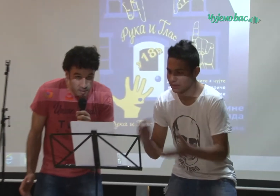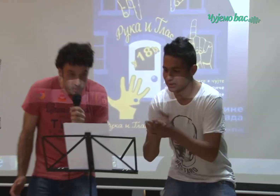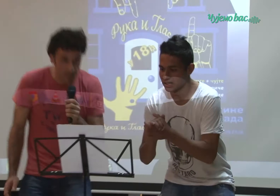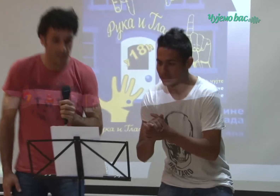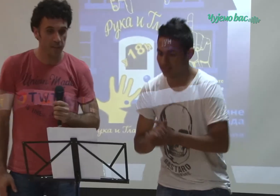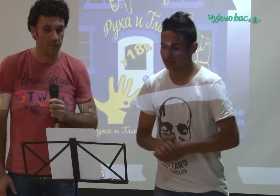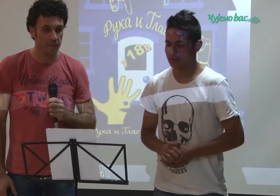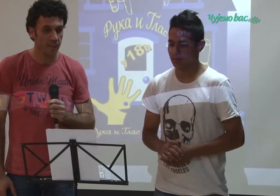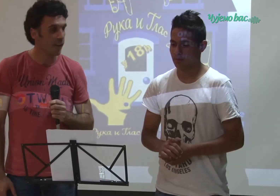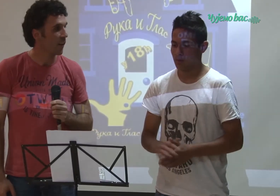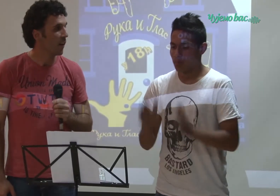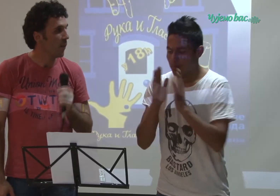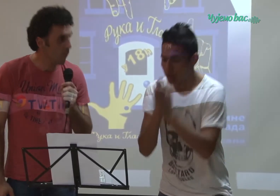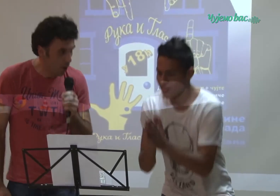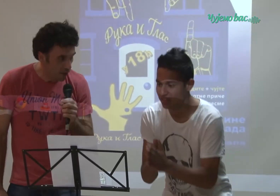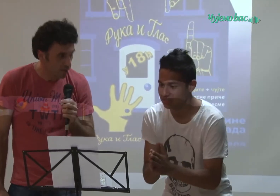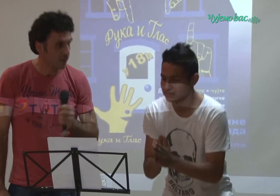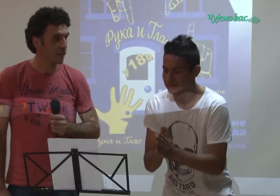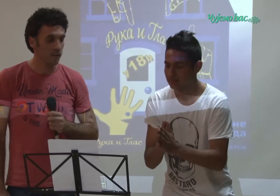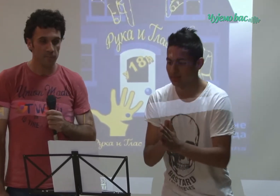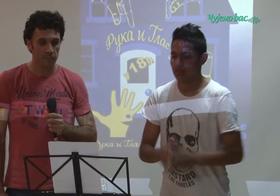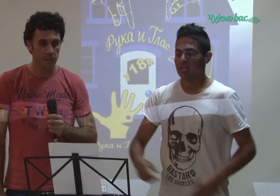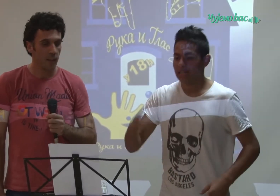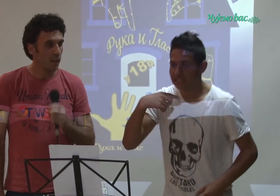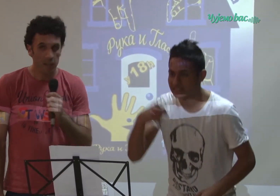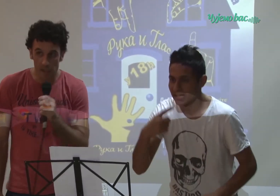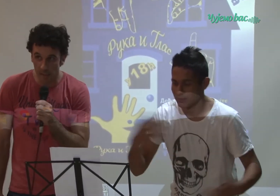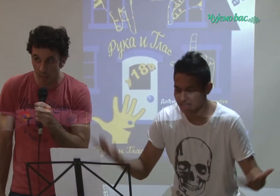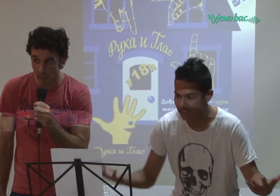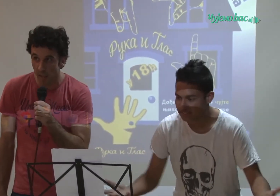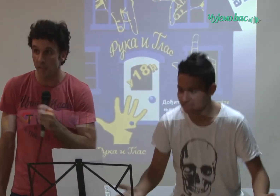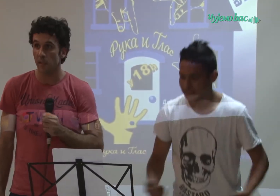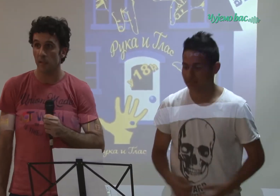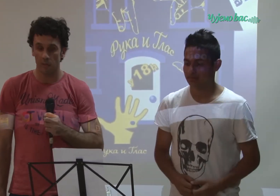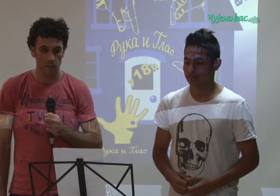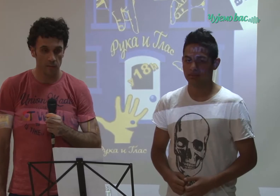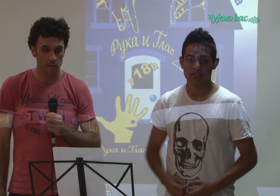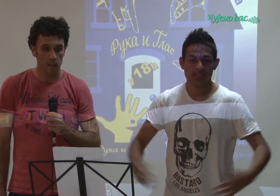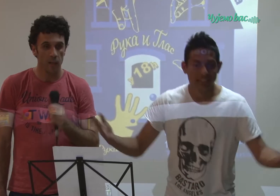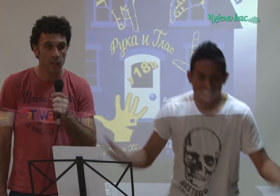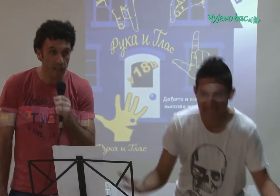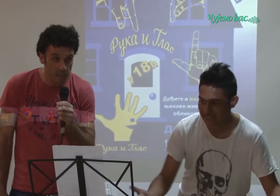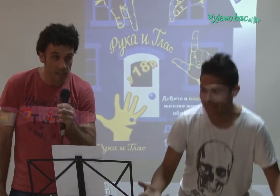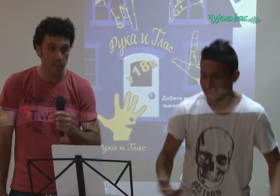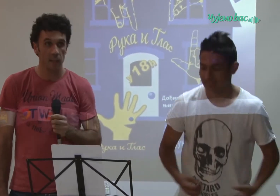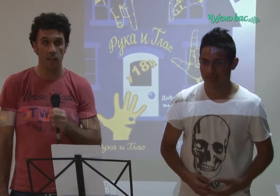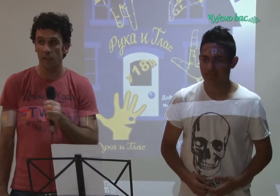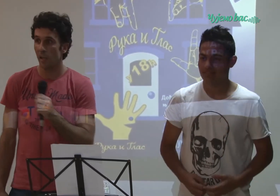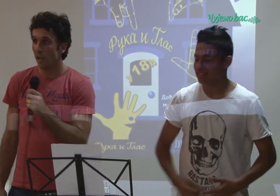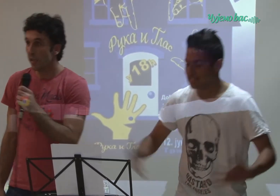Gde ste prijatelji? Molim vas, recite mi gde ste. Gde